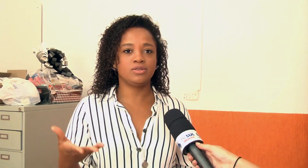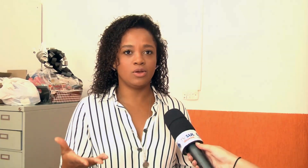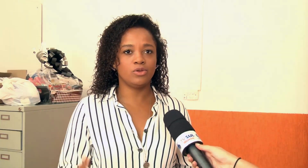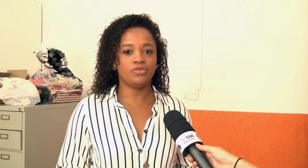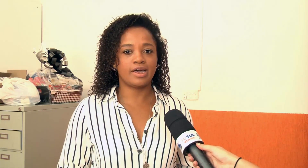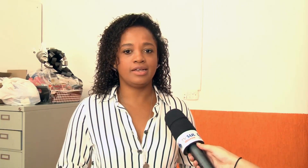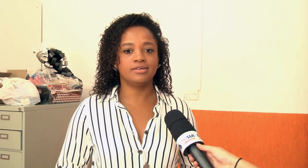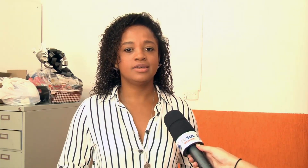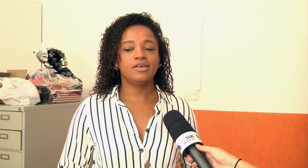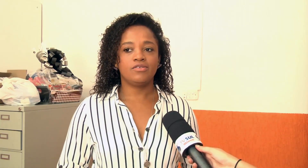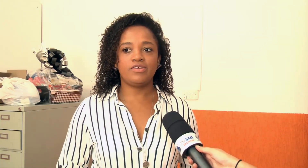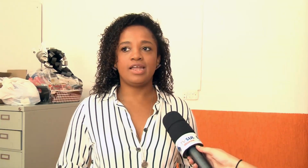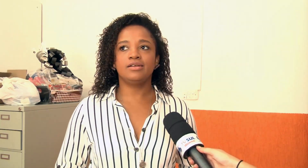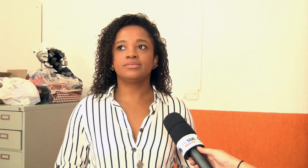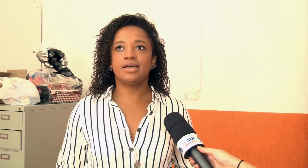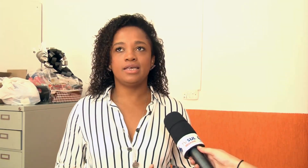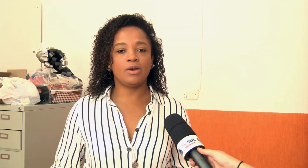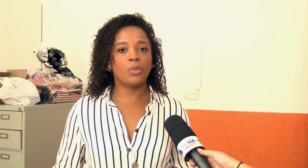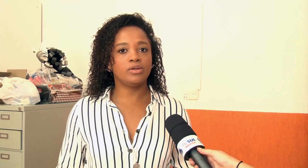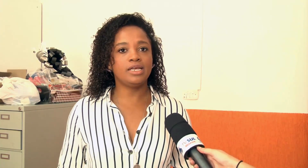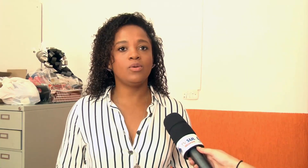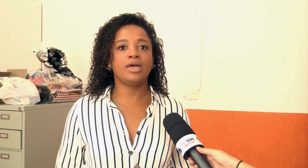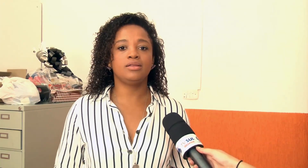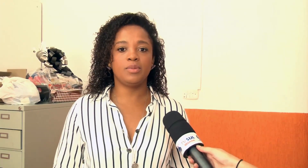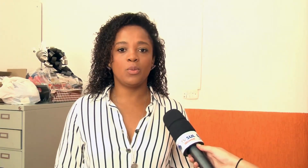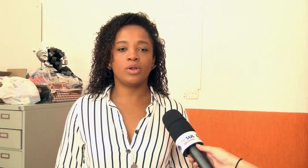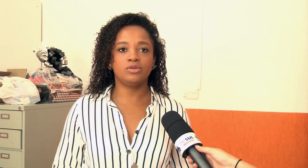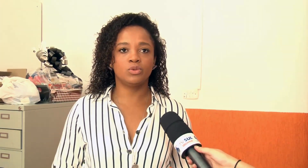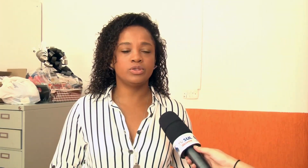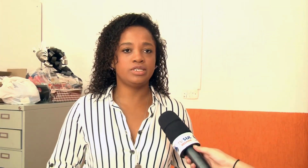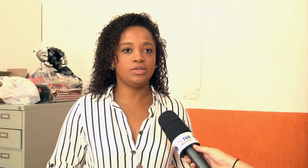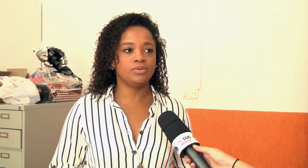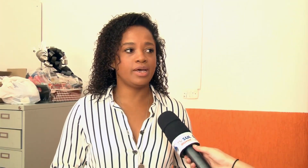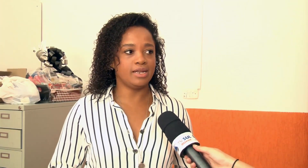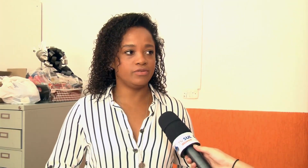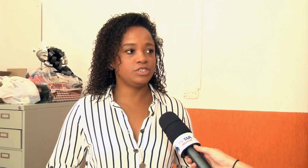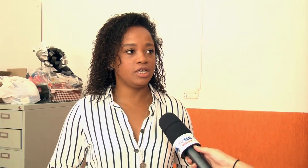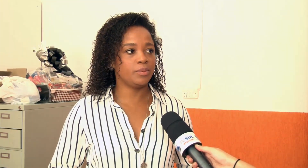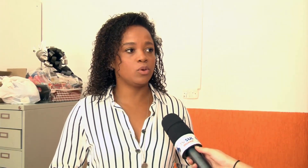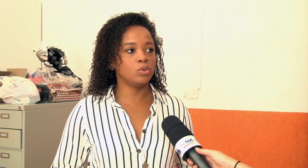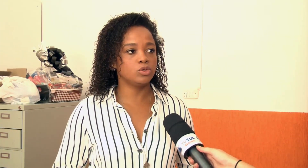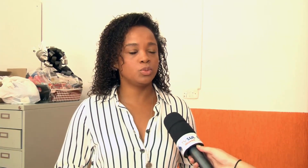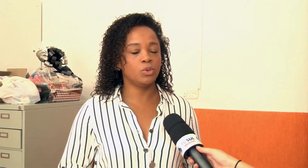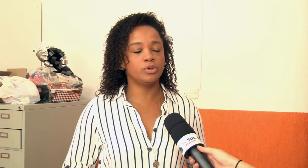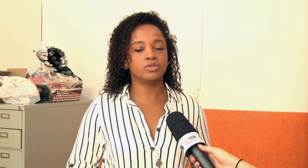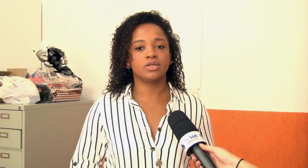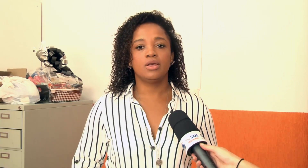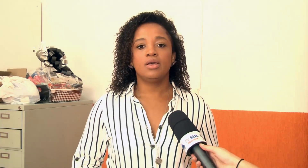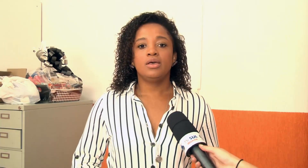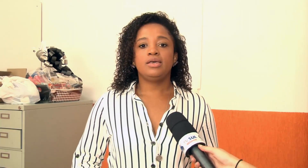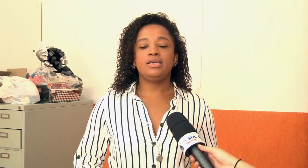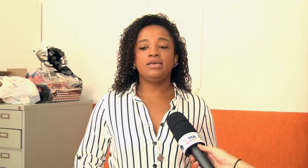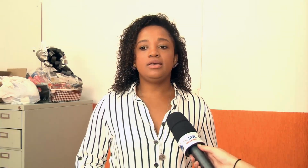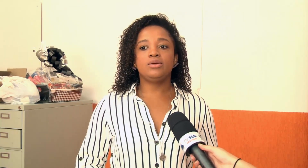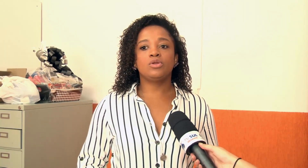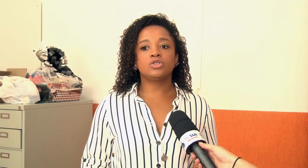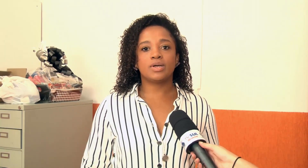da rodoviária velha. Aqui é o Polo da Anhanguera, também é o polo do cursinho LFG para os concursos públicos. E o nosso